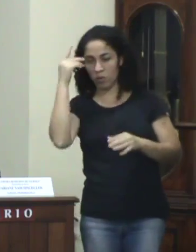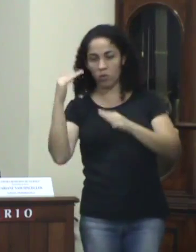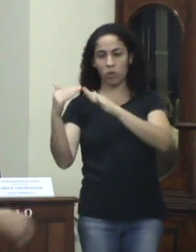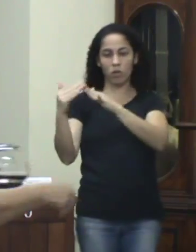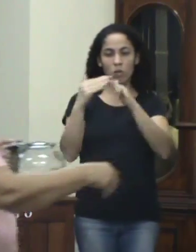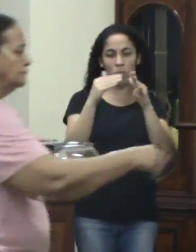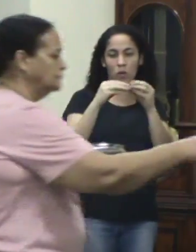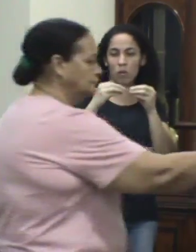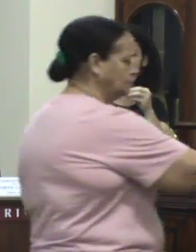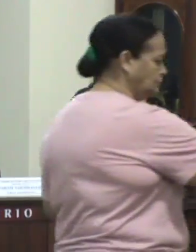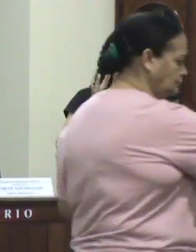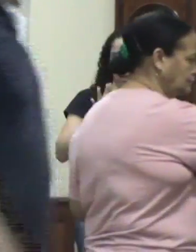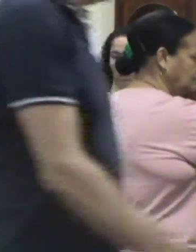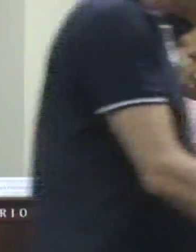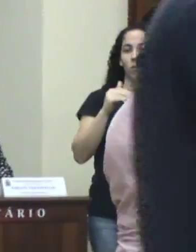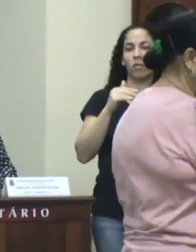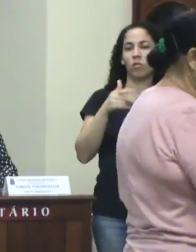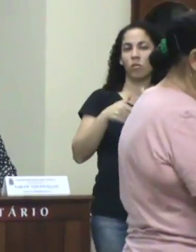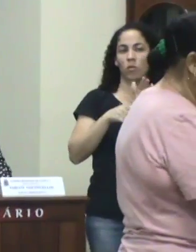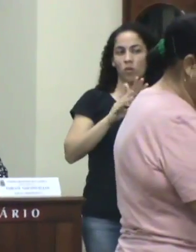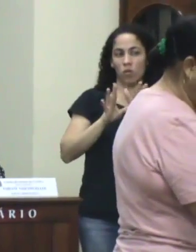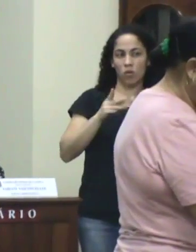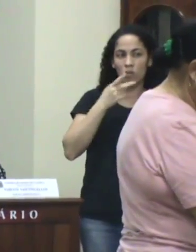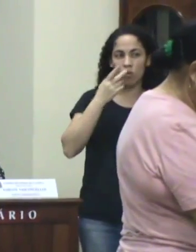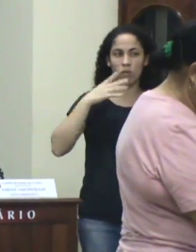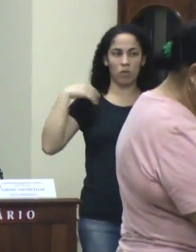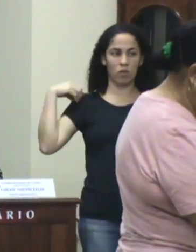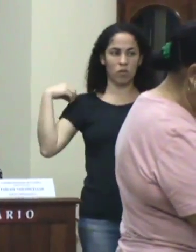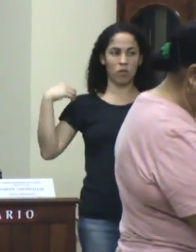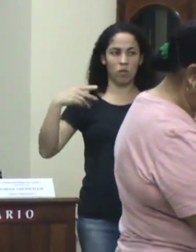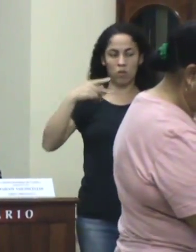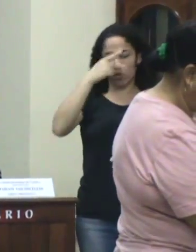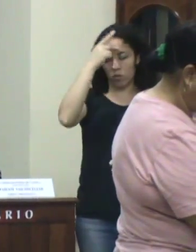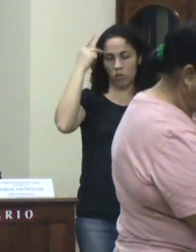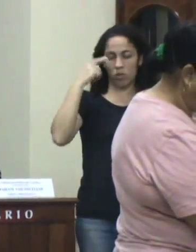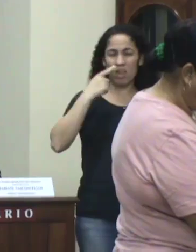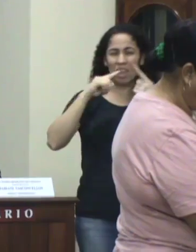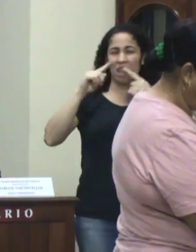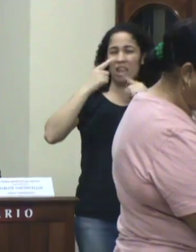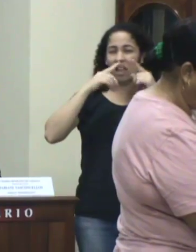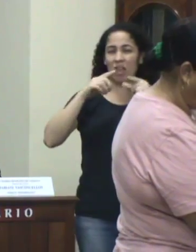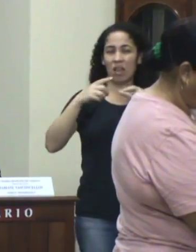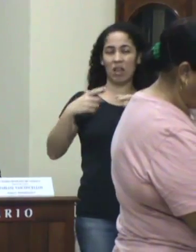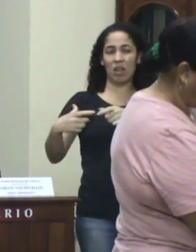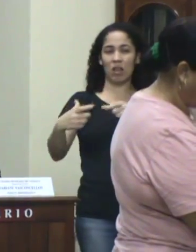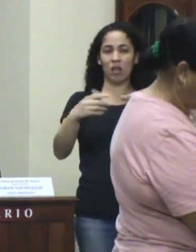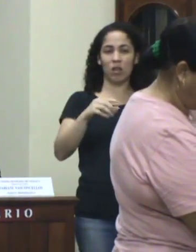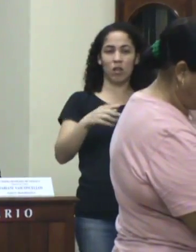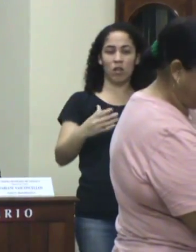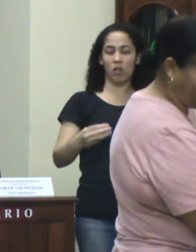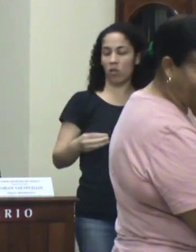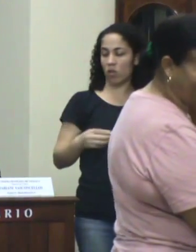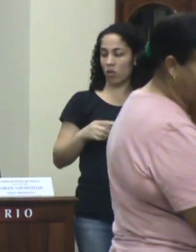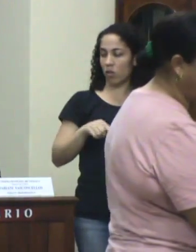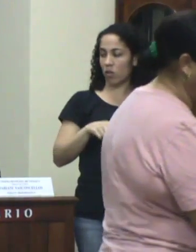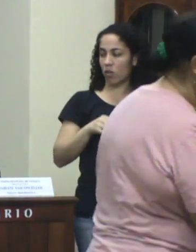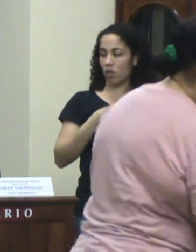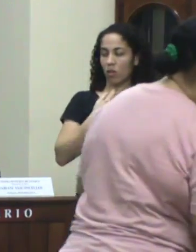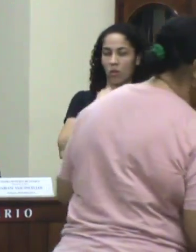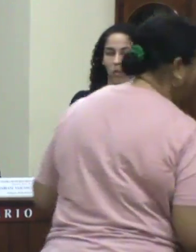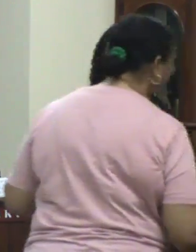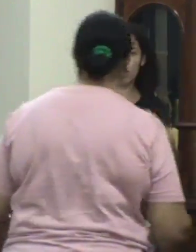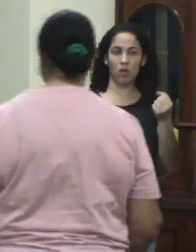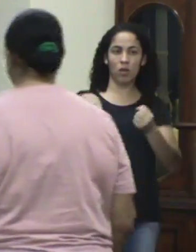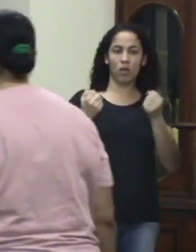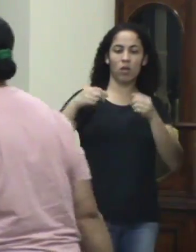da população, solicito exportações. Os municípios vêm reclamando do buraco que está no meio da rua, atrapalhando o fluxo de